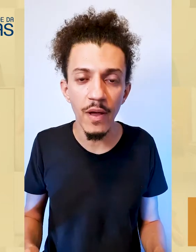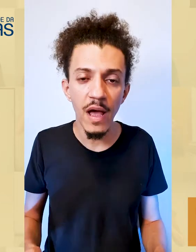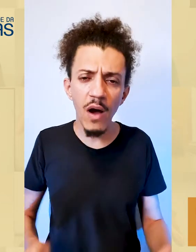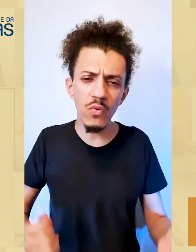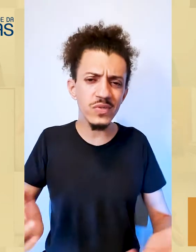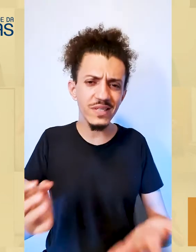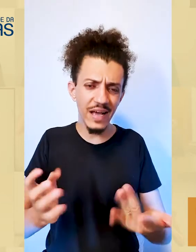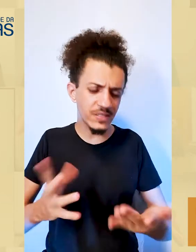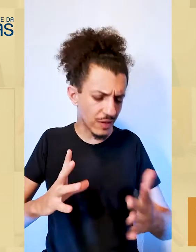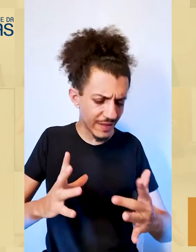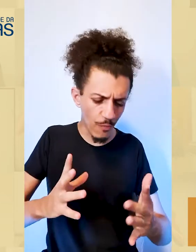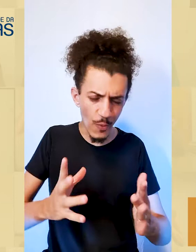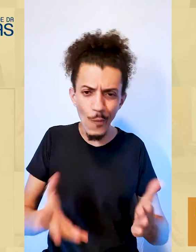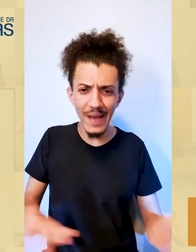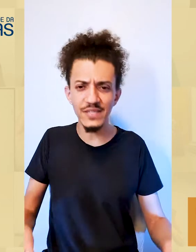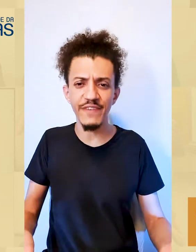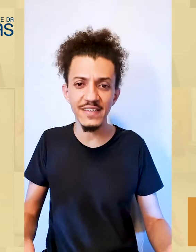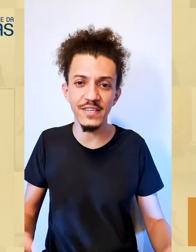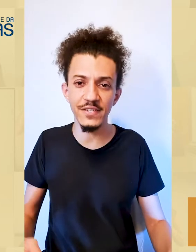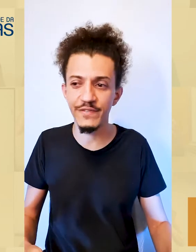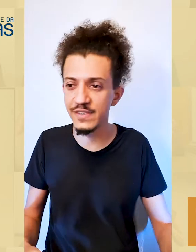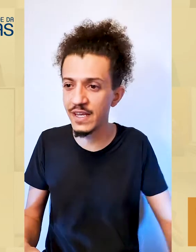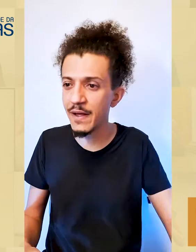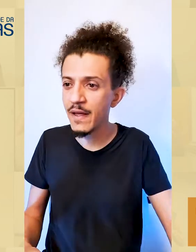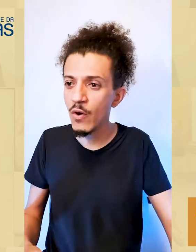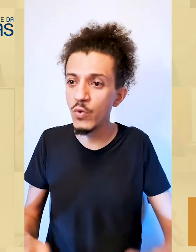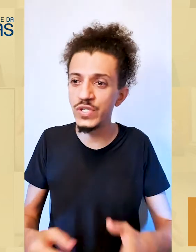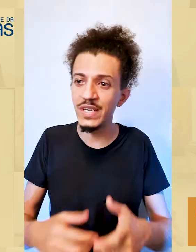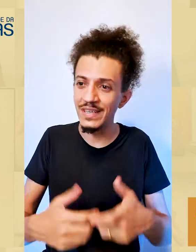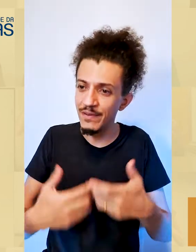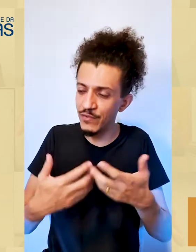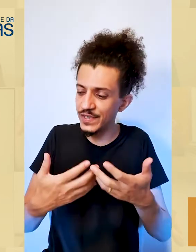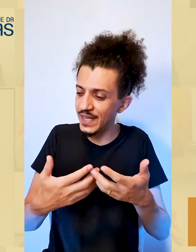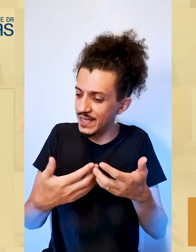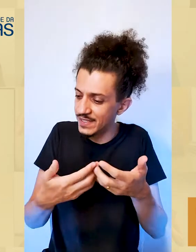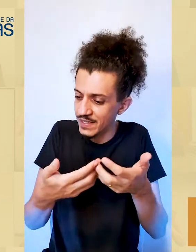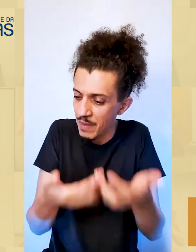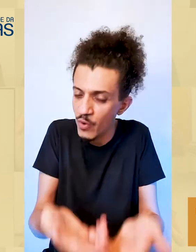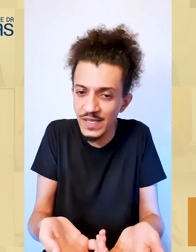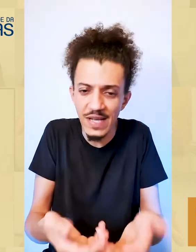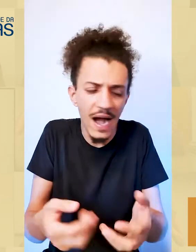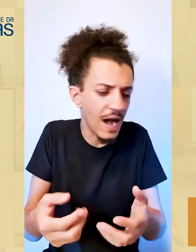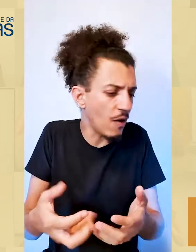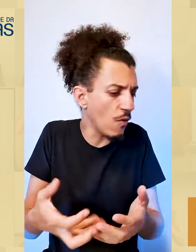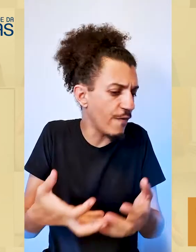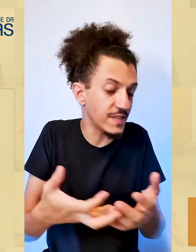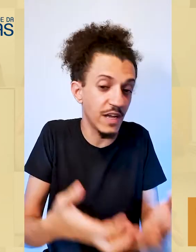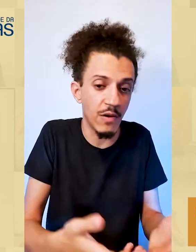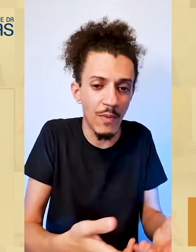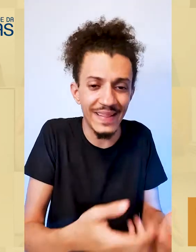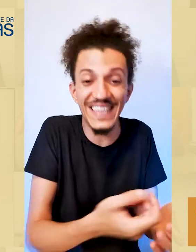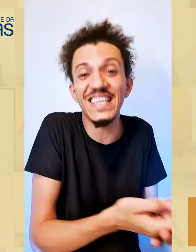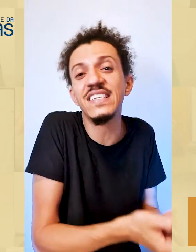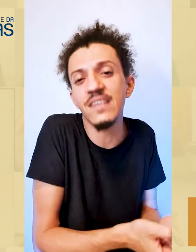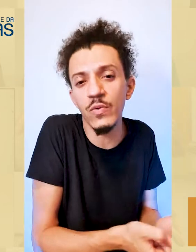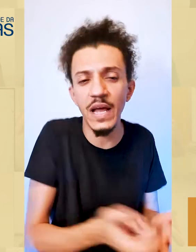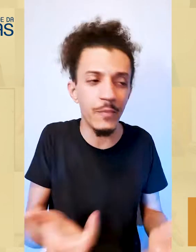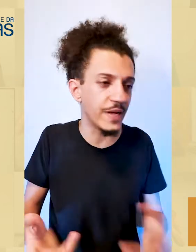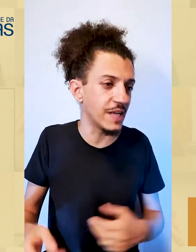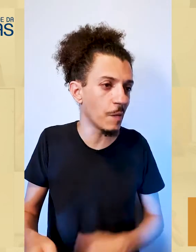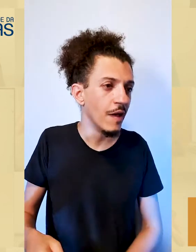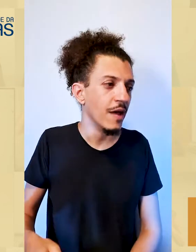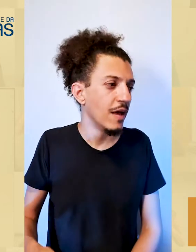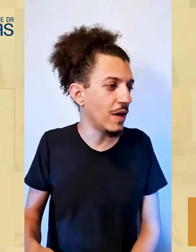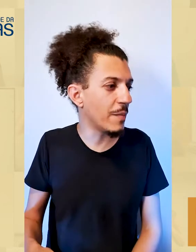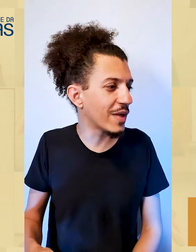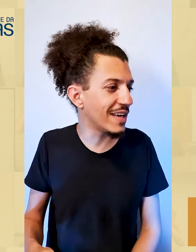sinal. Alguns sinais são até um pouco mais fáceis de fazer, ou de você se memorizar, ou fazer uma descrição dele, por